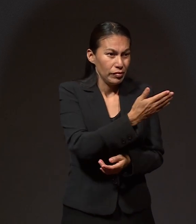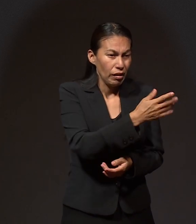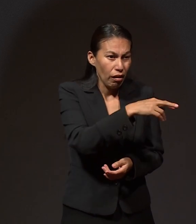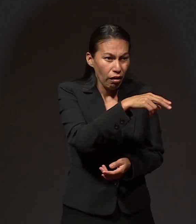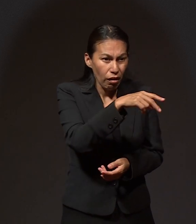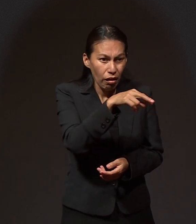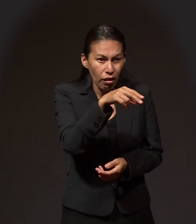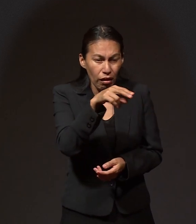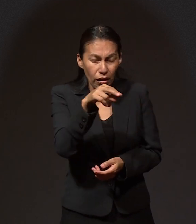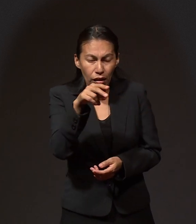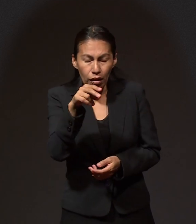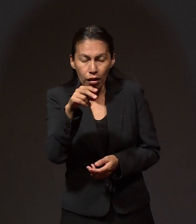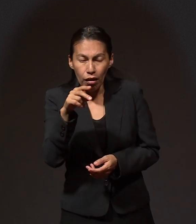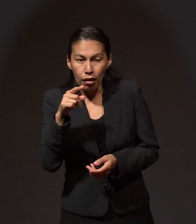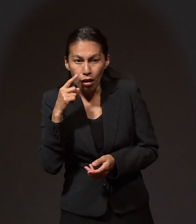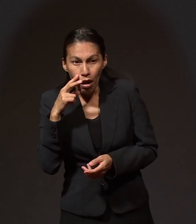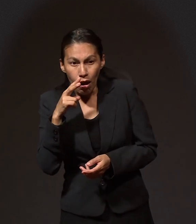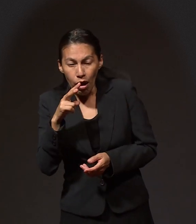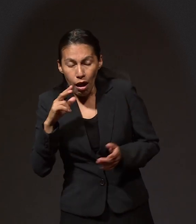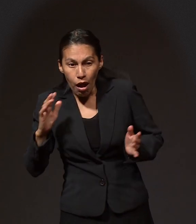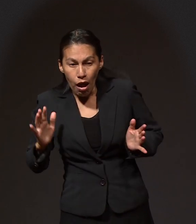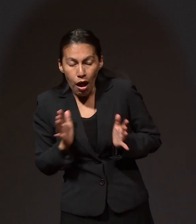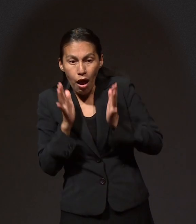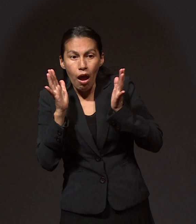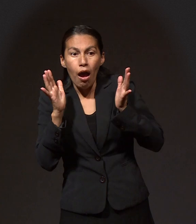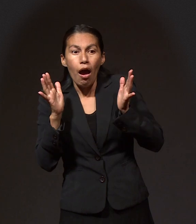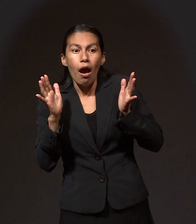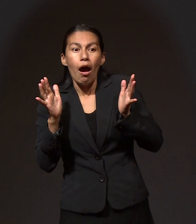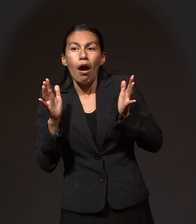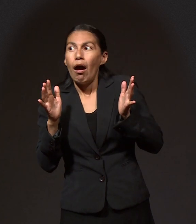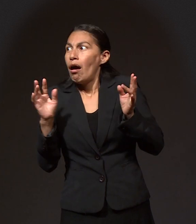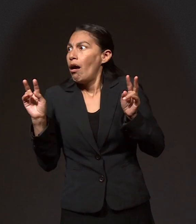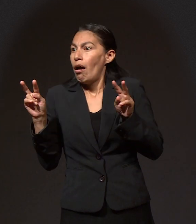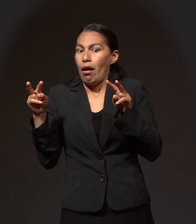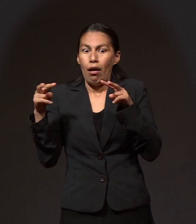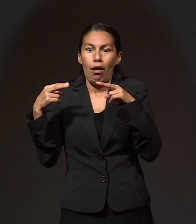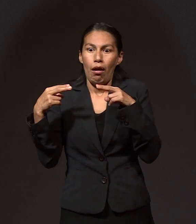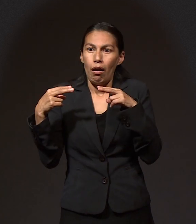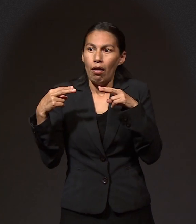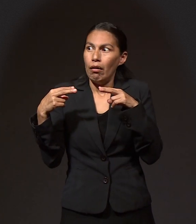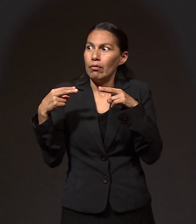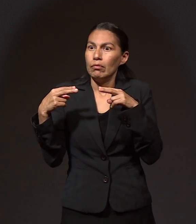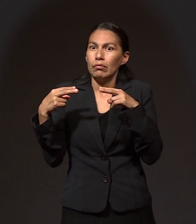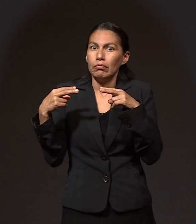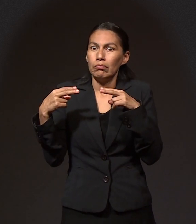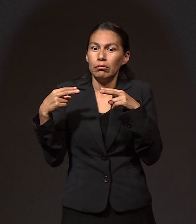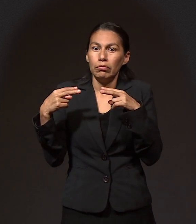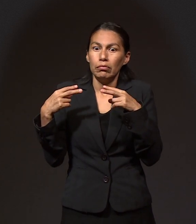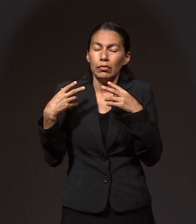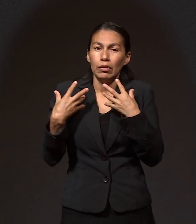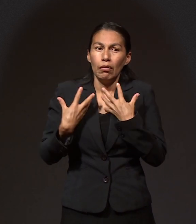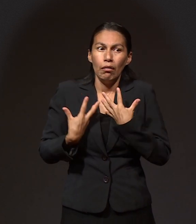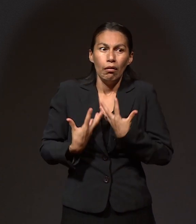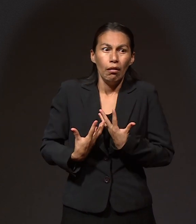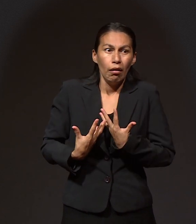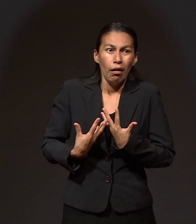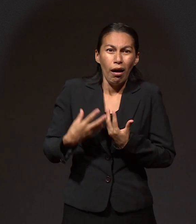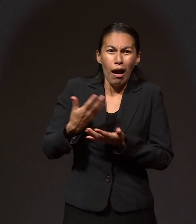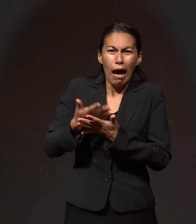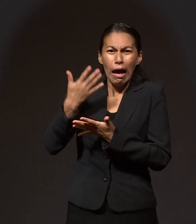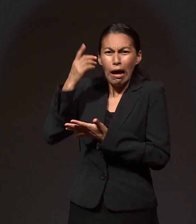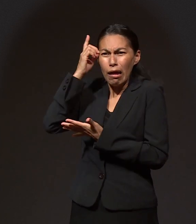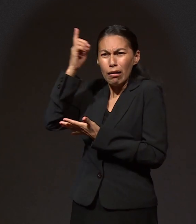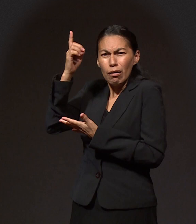esto anticipadamente. Y la mamá dice, hija, he estado orando por ti por meses.